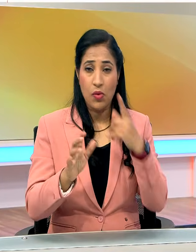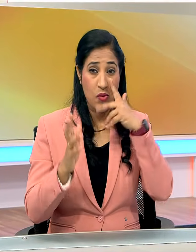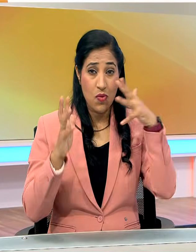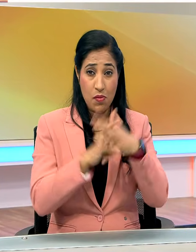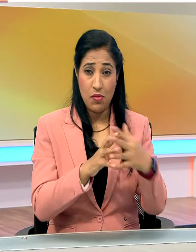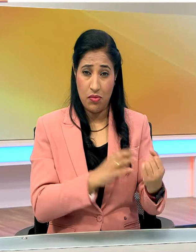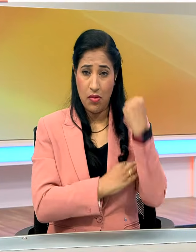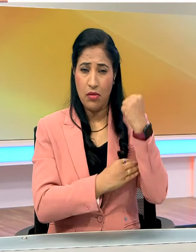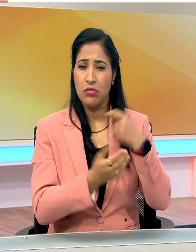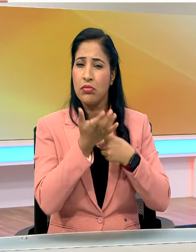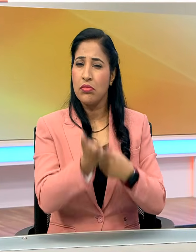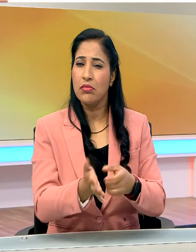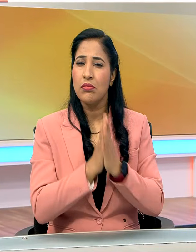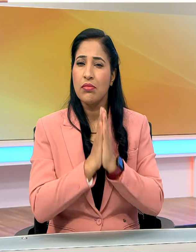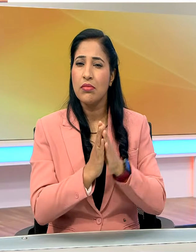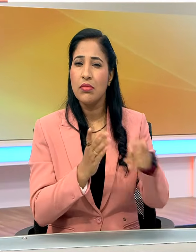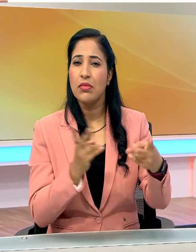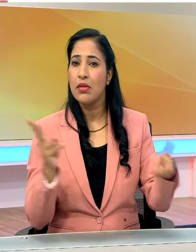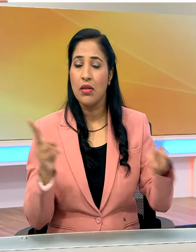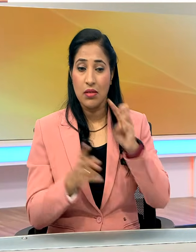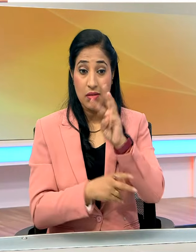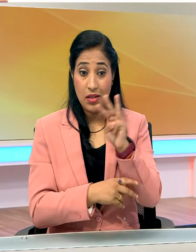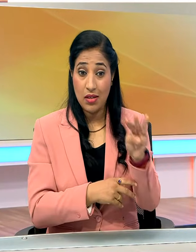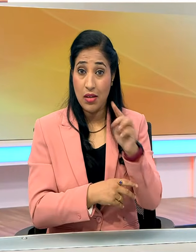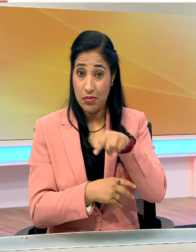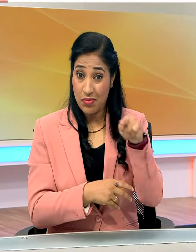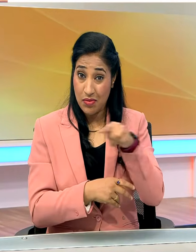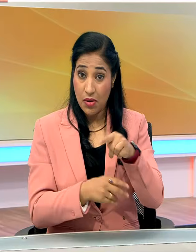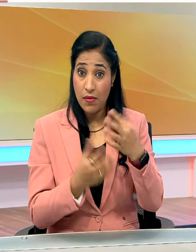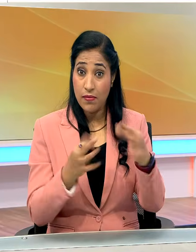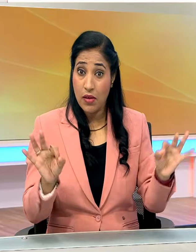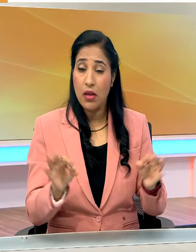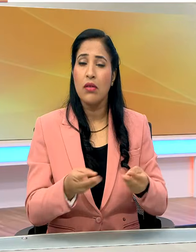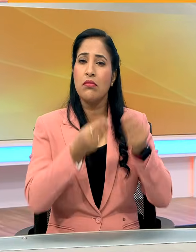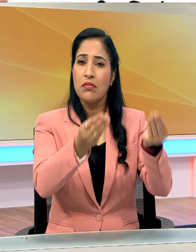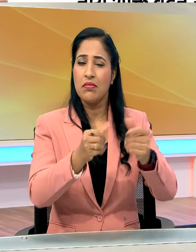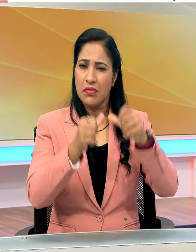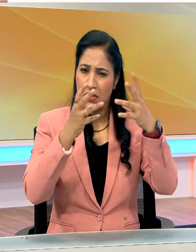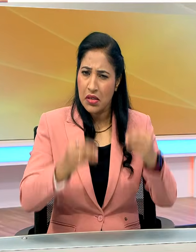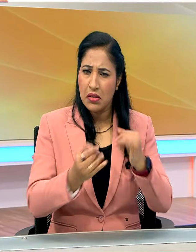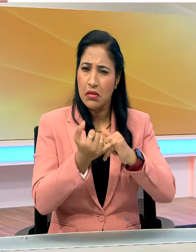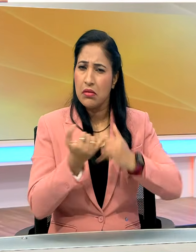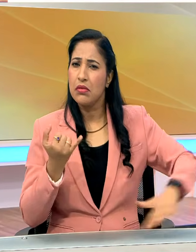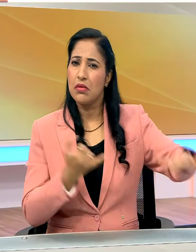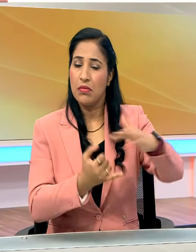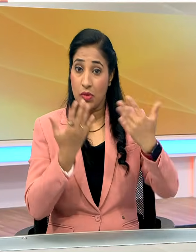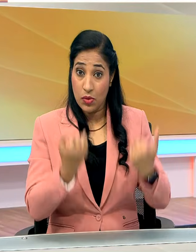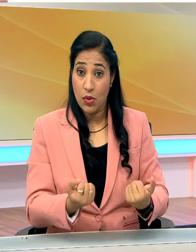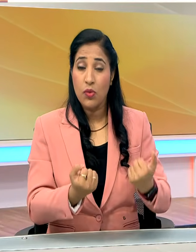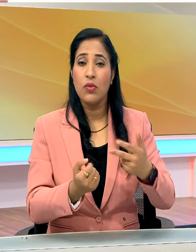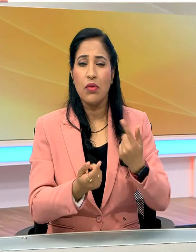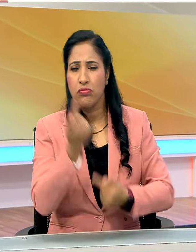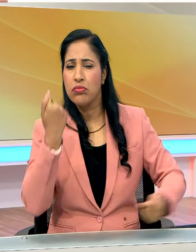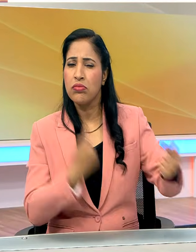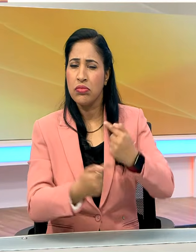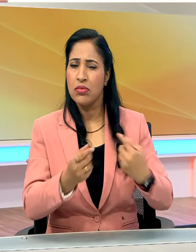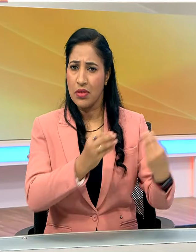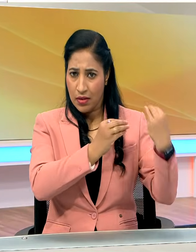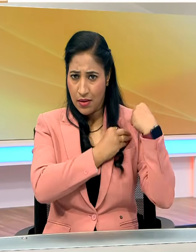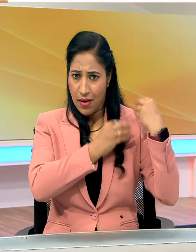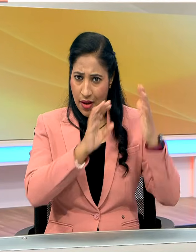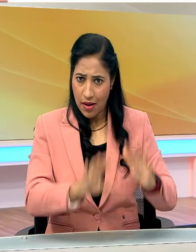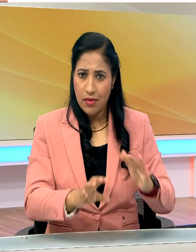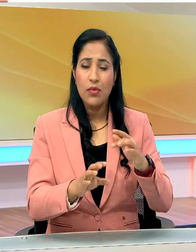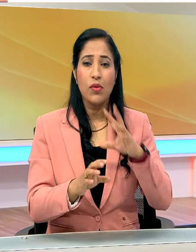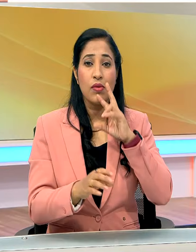शक्ति वंदन अधिनियम यानी 33% आरक्षण लागू होगा। आर्थिक और सामाजिक के बाद अब बारी है राजनीतिक भागीदारी की और